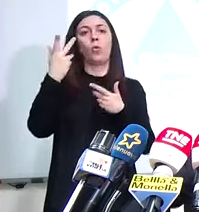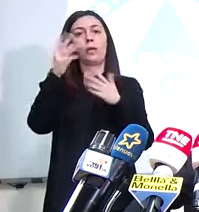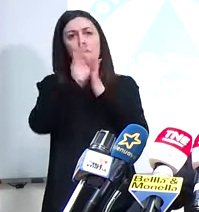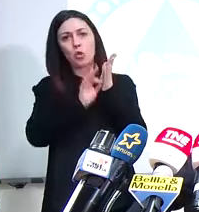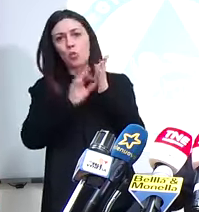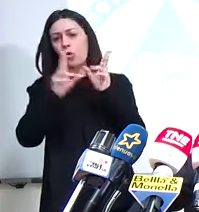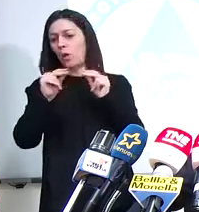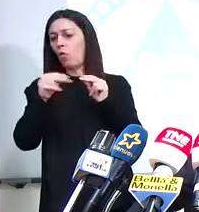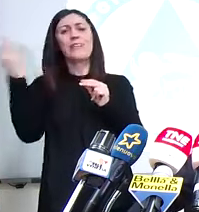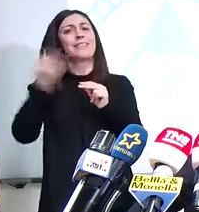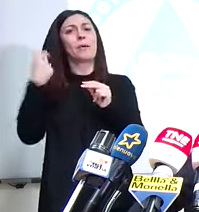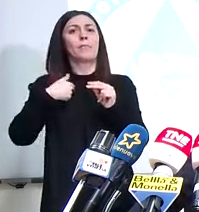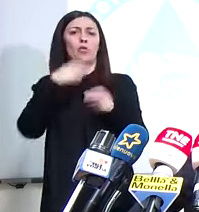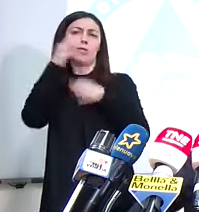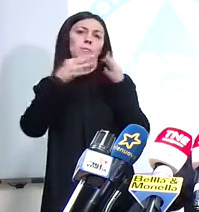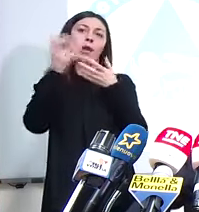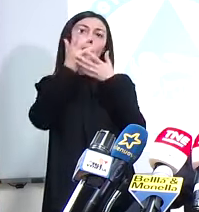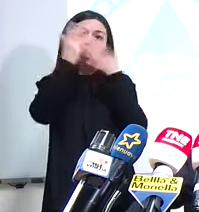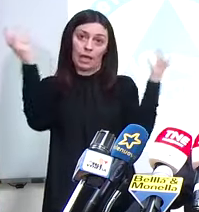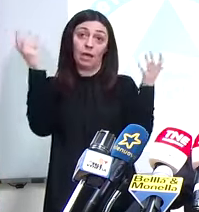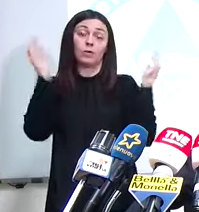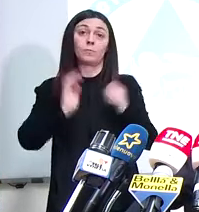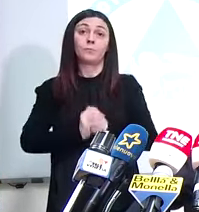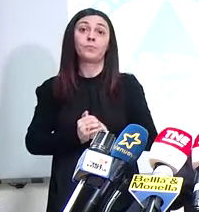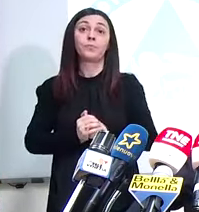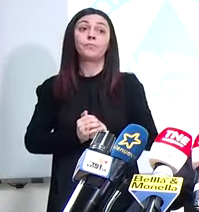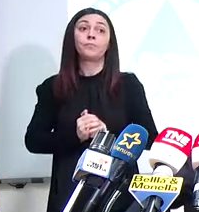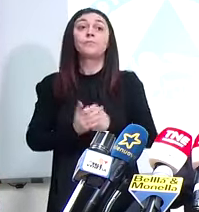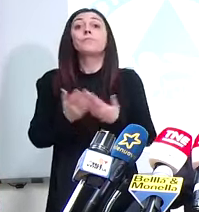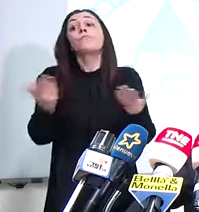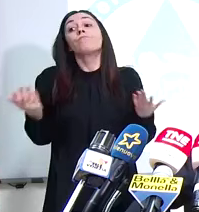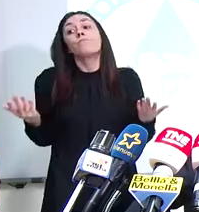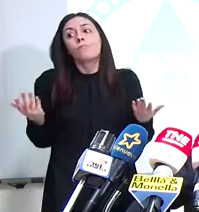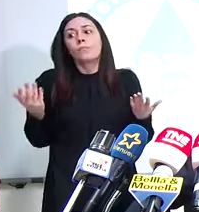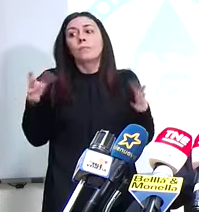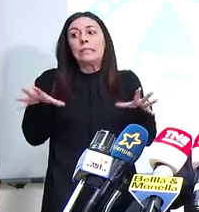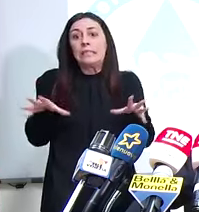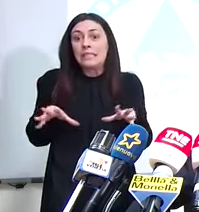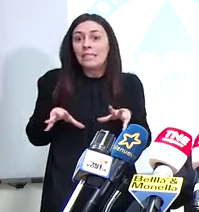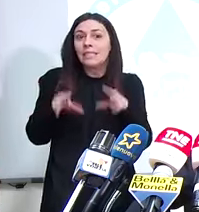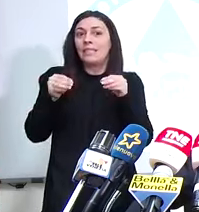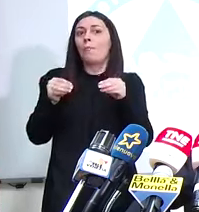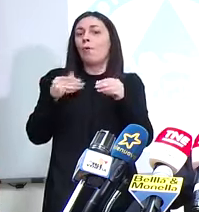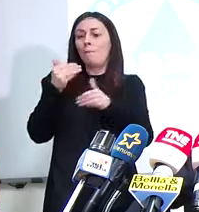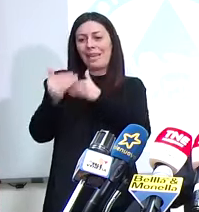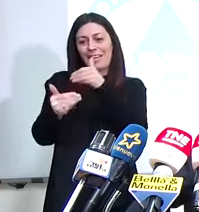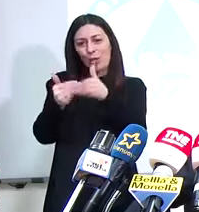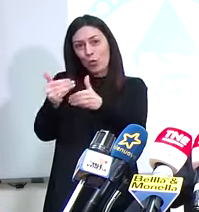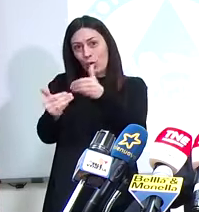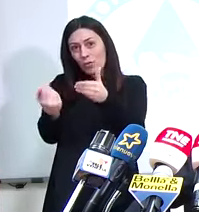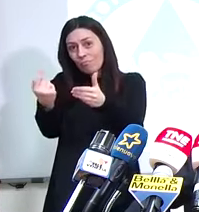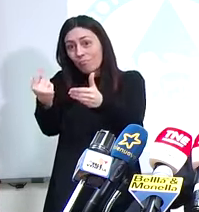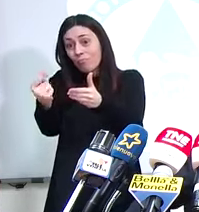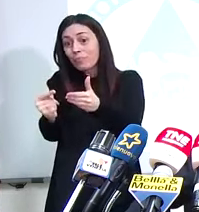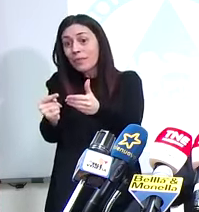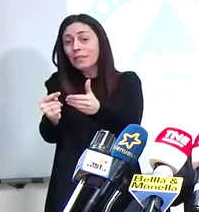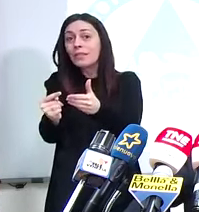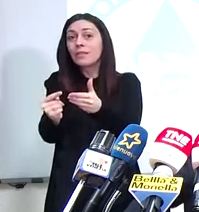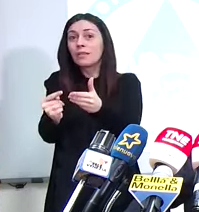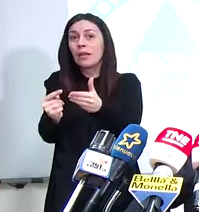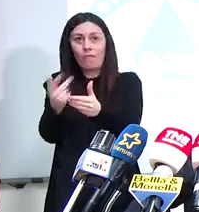questa è la strada diciamo che noi non per noi non nota che stiamo iniziando intraprendere e siamo arrivati appunto alla richiesta di un'offerta